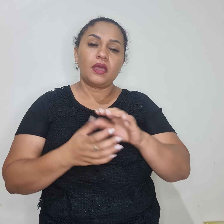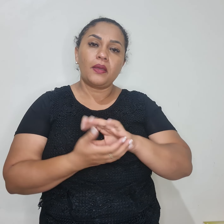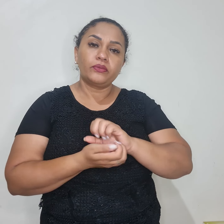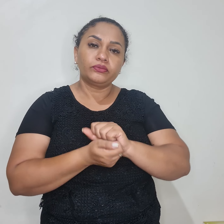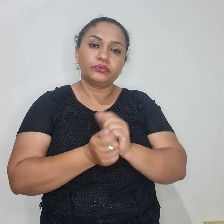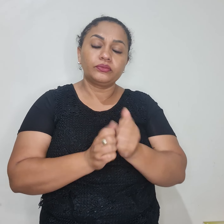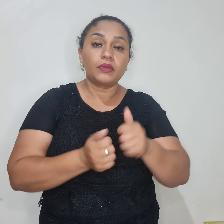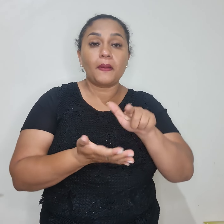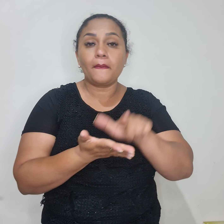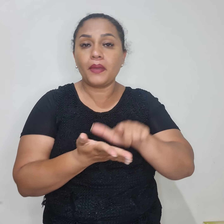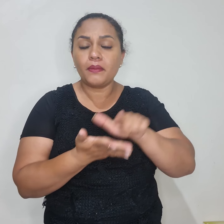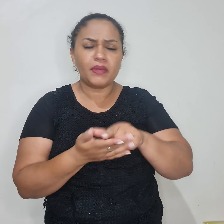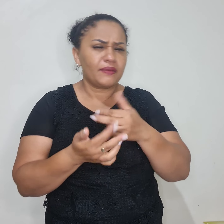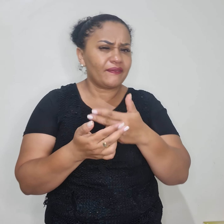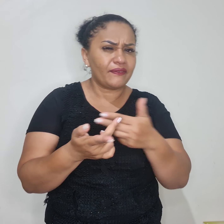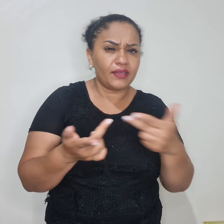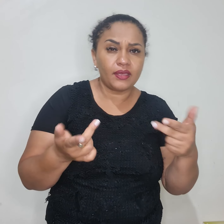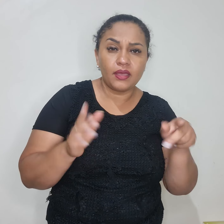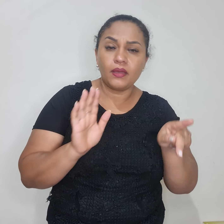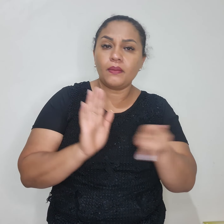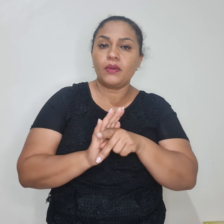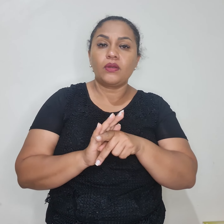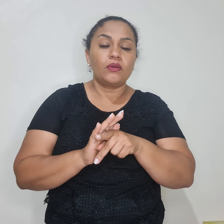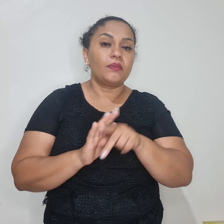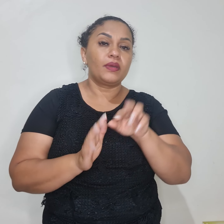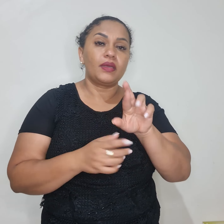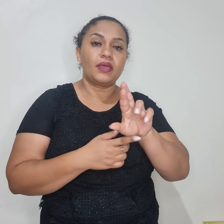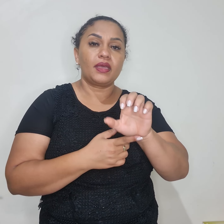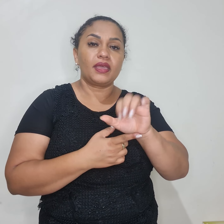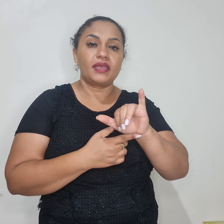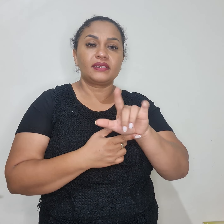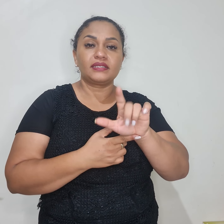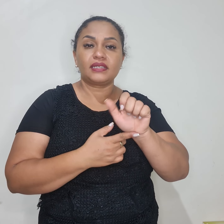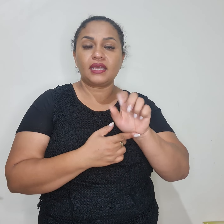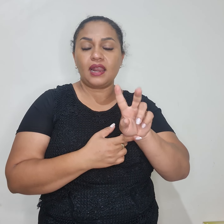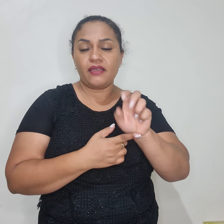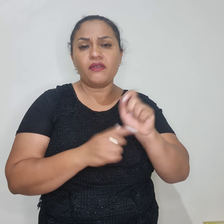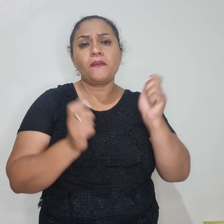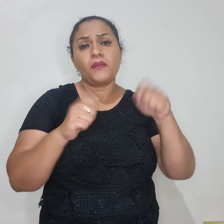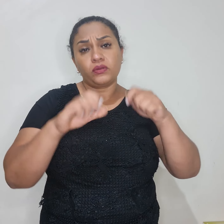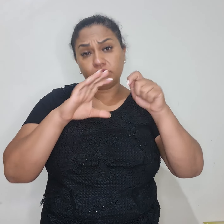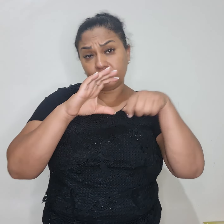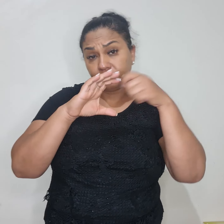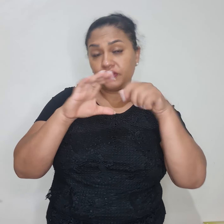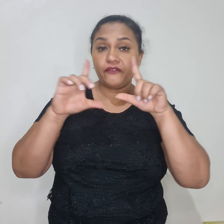entre outros produtos recicláveis. Você pode gravar um vídeo, tirar fotos e mandar para a gente no telefone que está